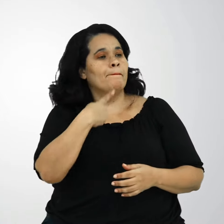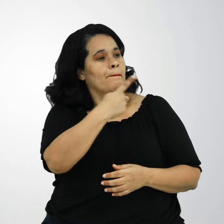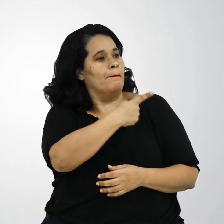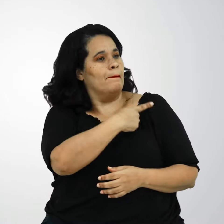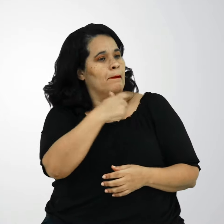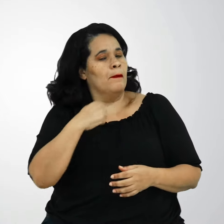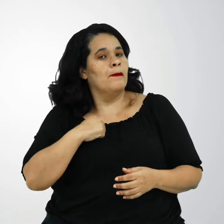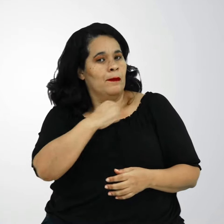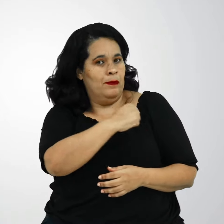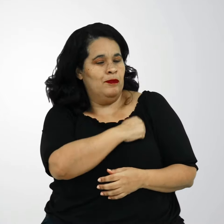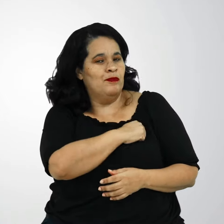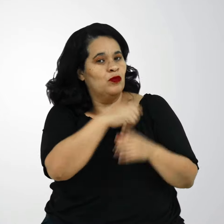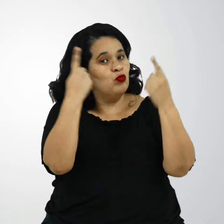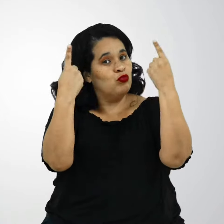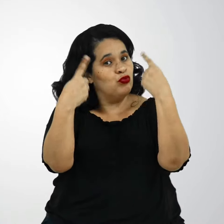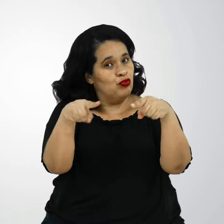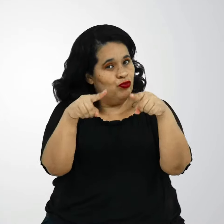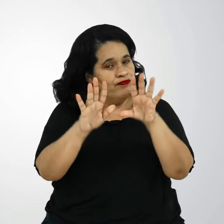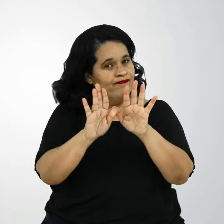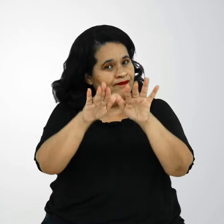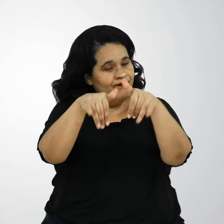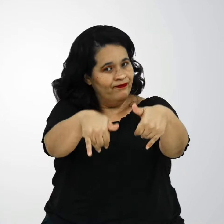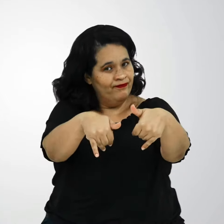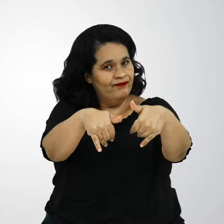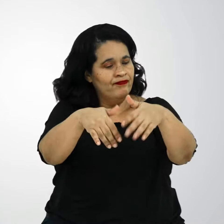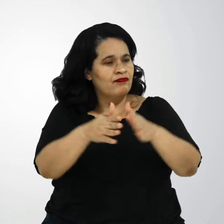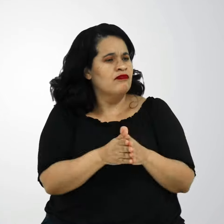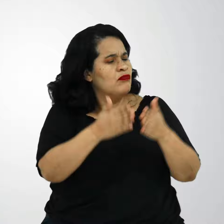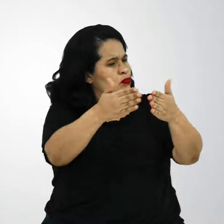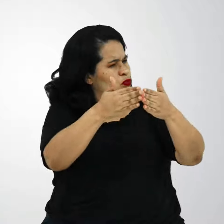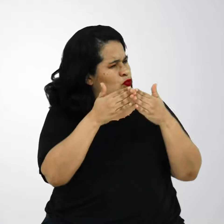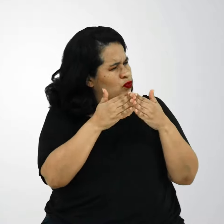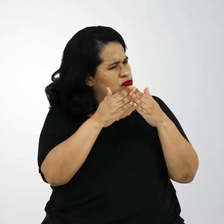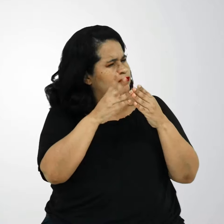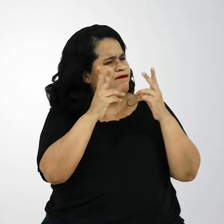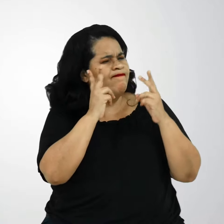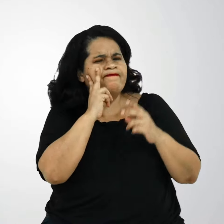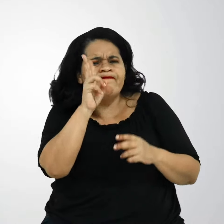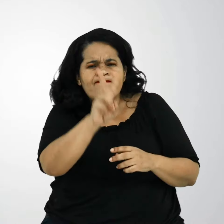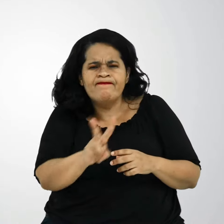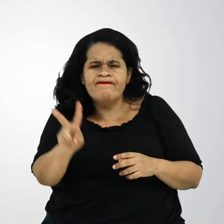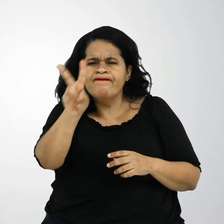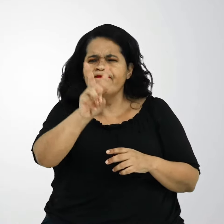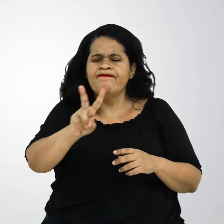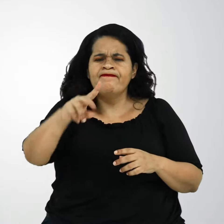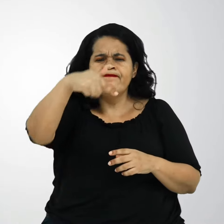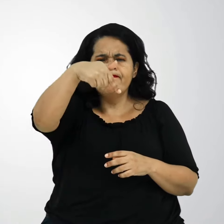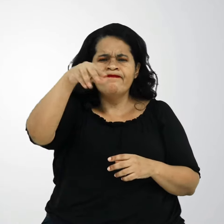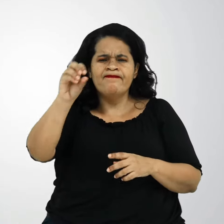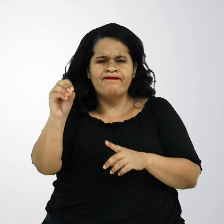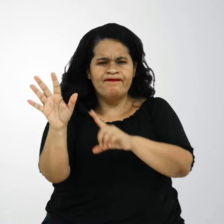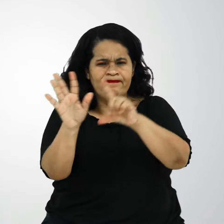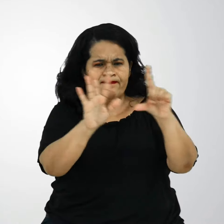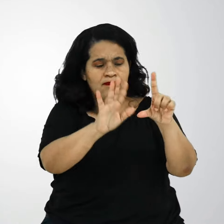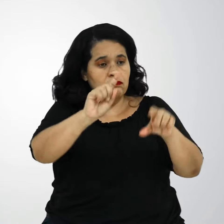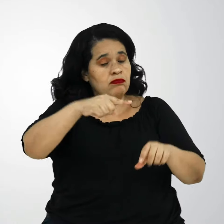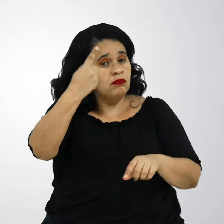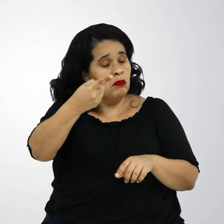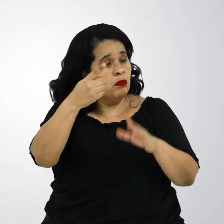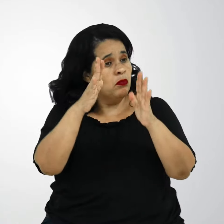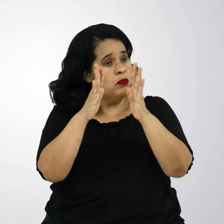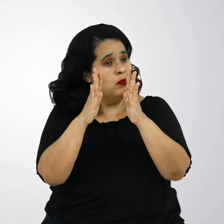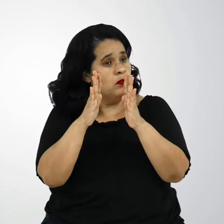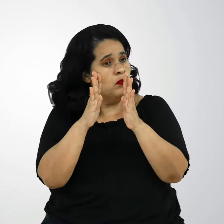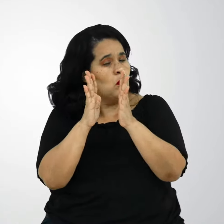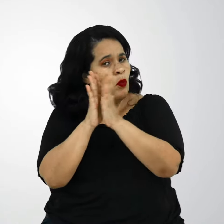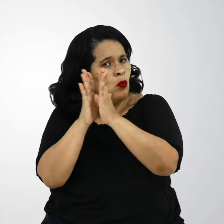que nos acompanharam até aqui, diante de tudo que a gente falou, pastor Alain, diante dessa visão das 70 semanas. E na sequência, pastor Valdeci, ore